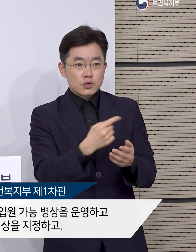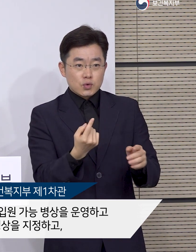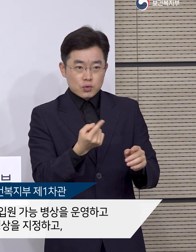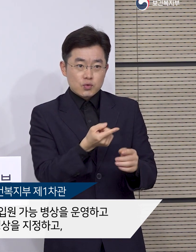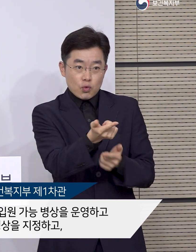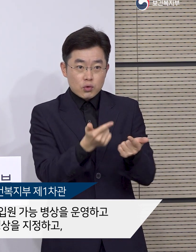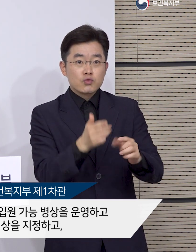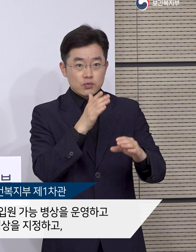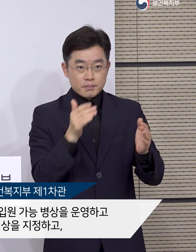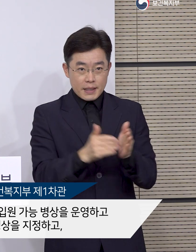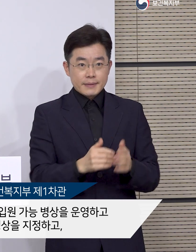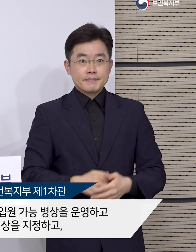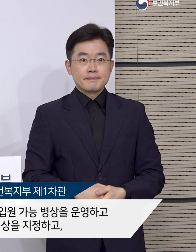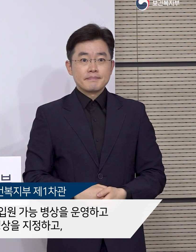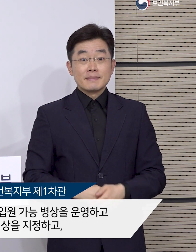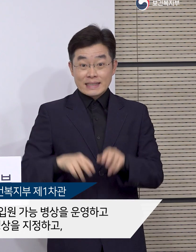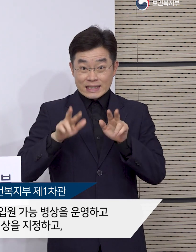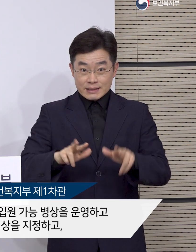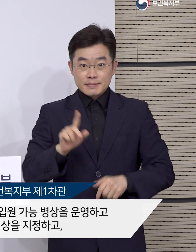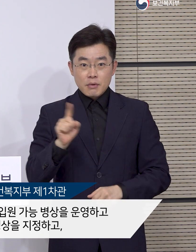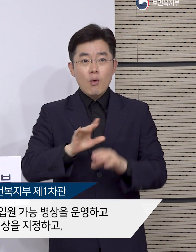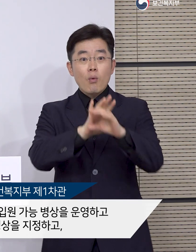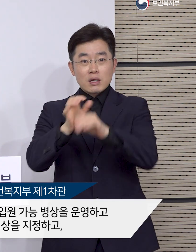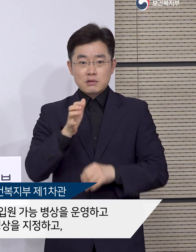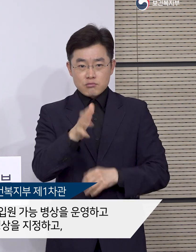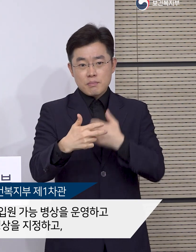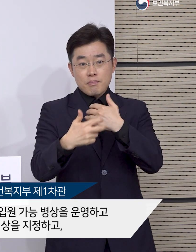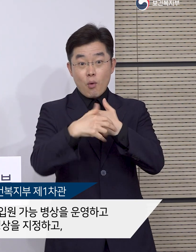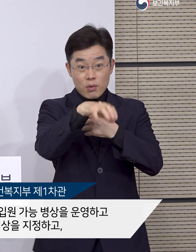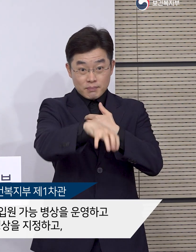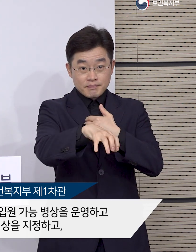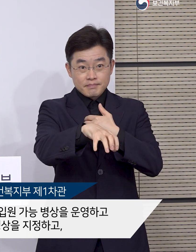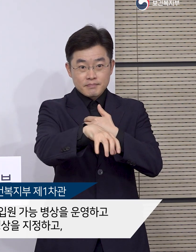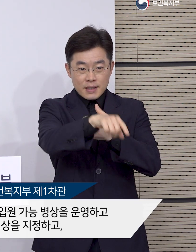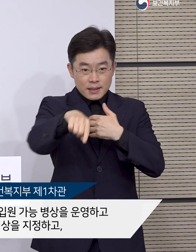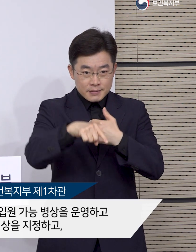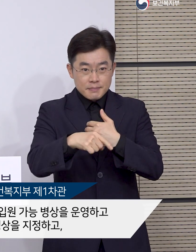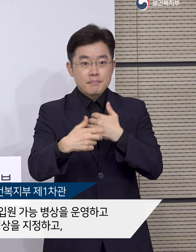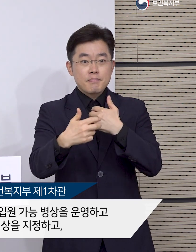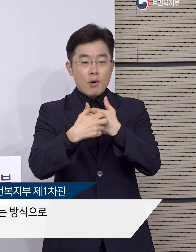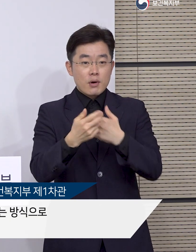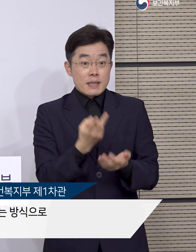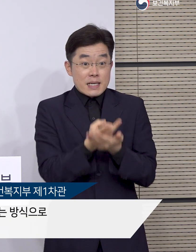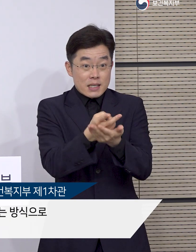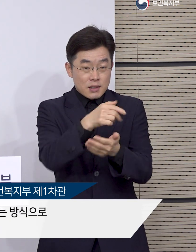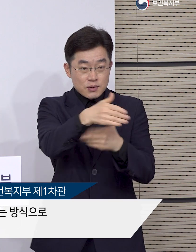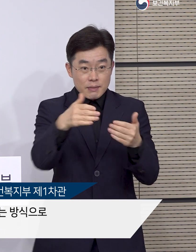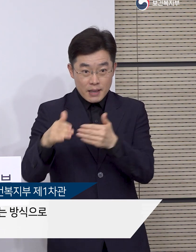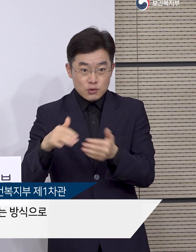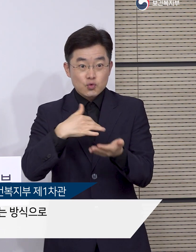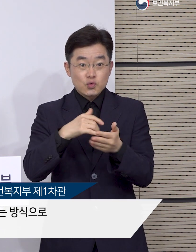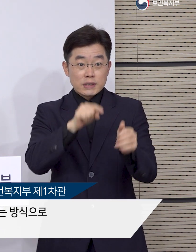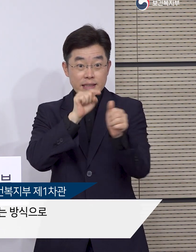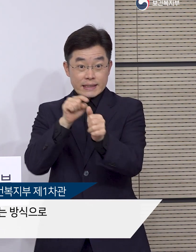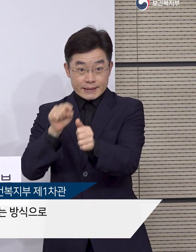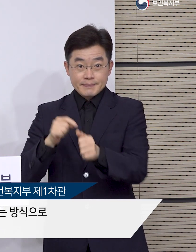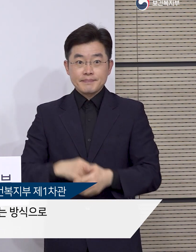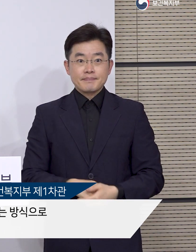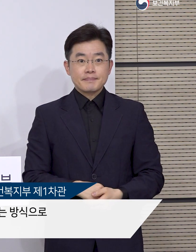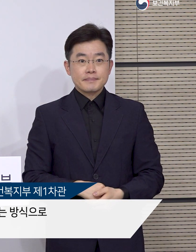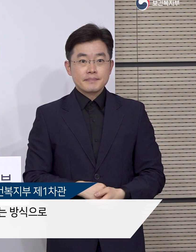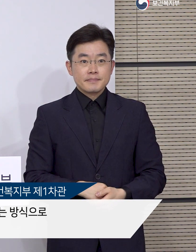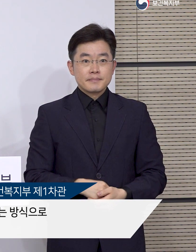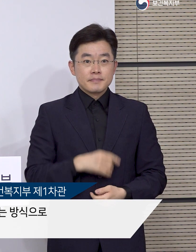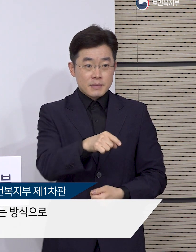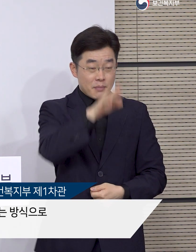현재는 코로나19 중환자 전담 치료 병상을 지정하고 필요할 경우 의무적으로